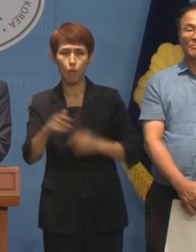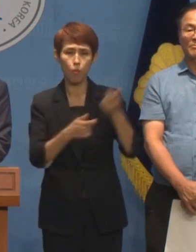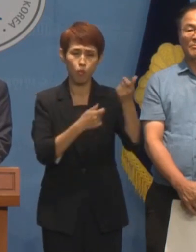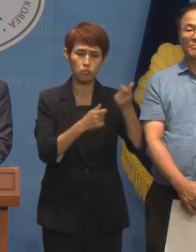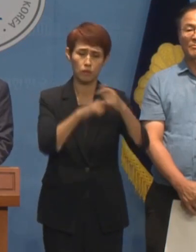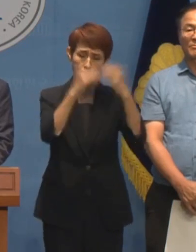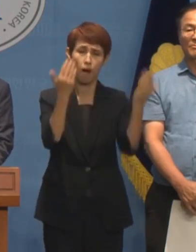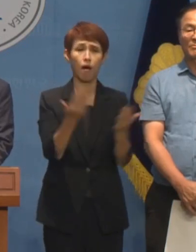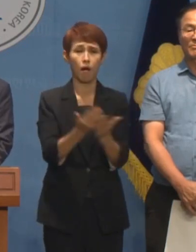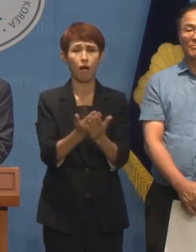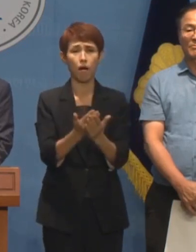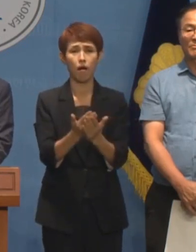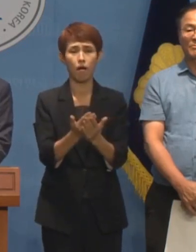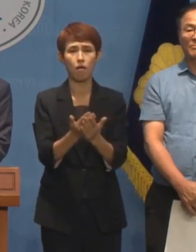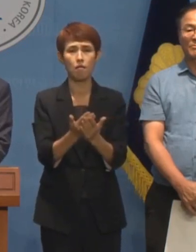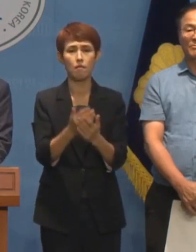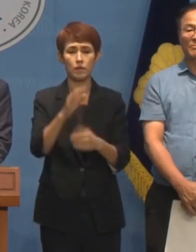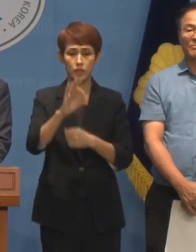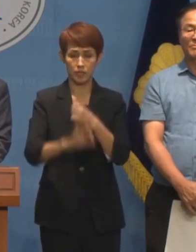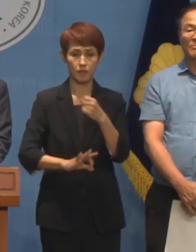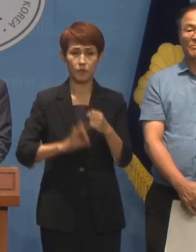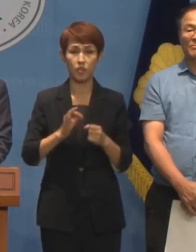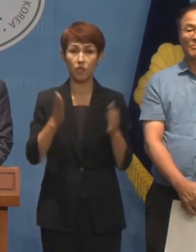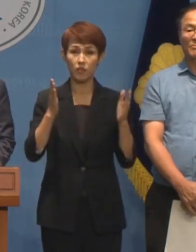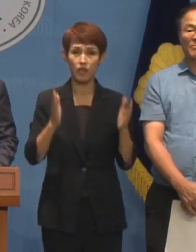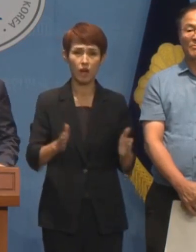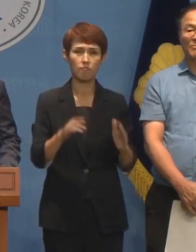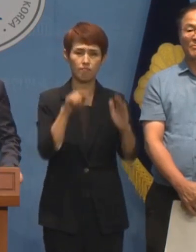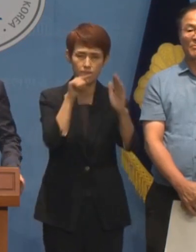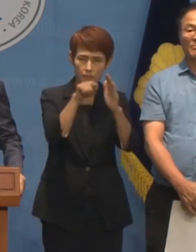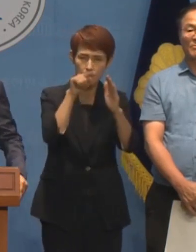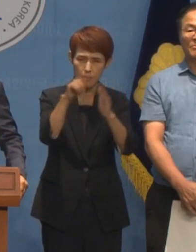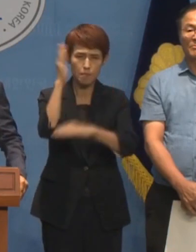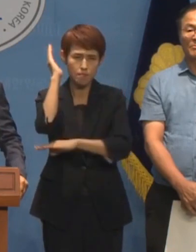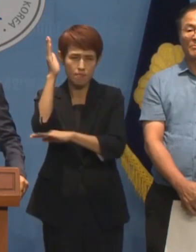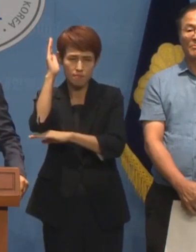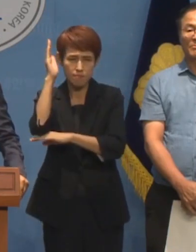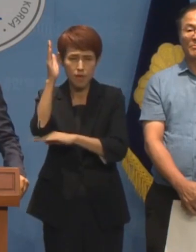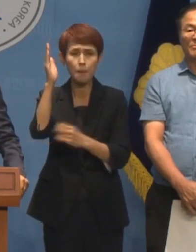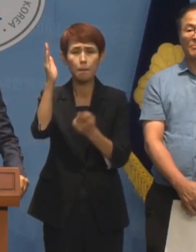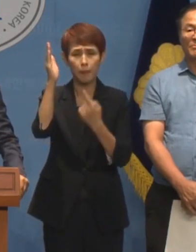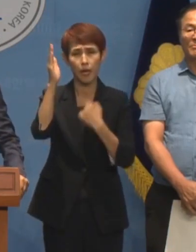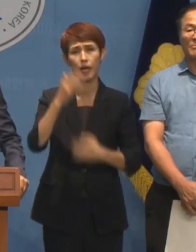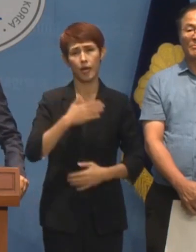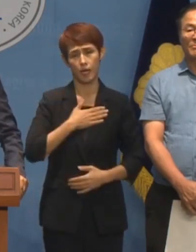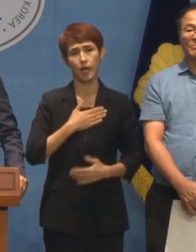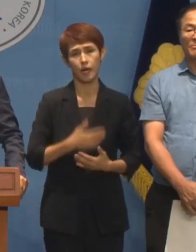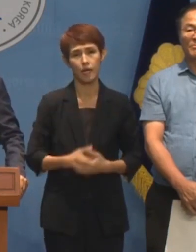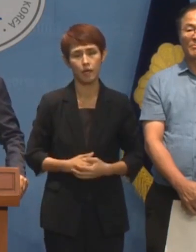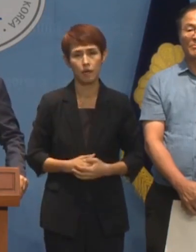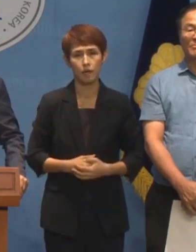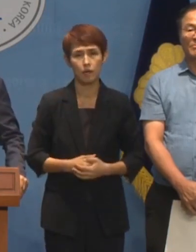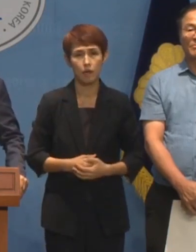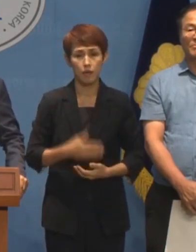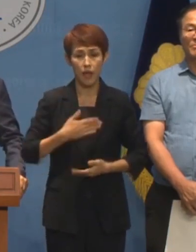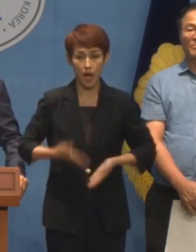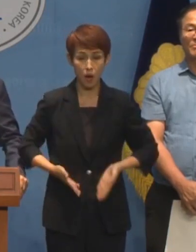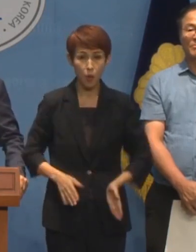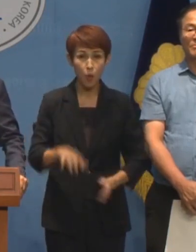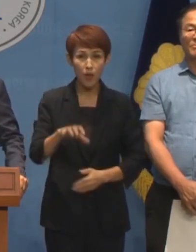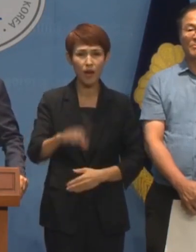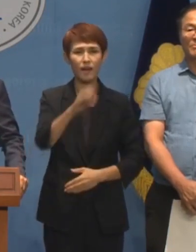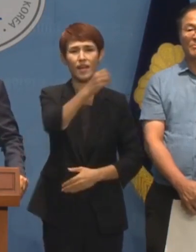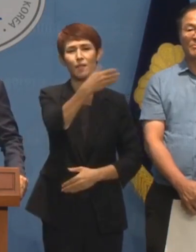아우러서 지난 10년 동안 불철주야 강연을 했습니다. 저는 제 고향